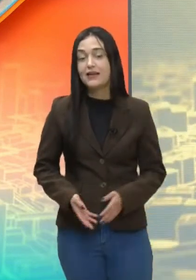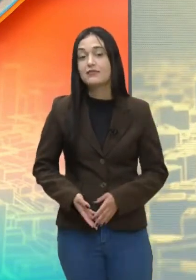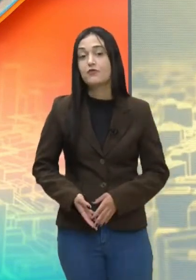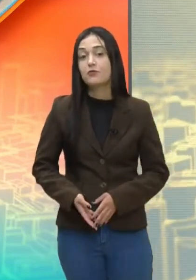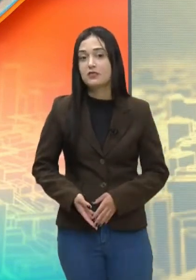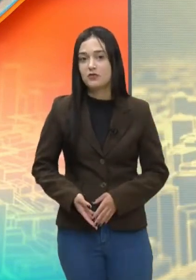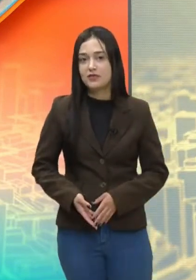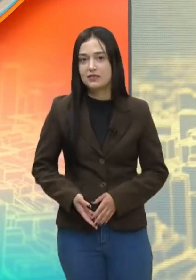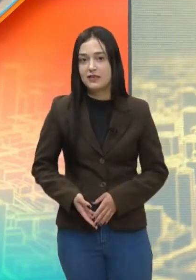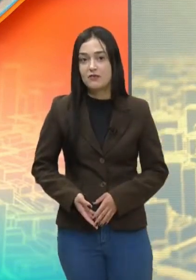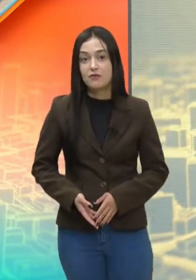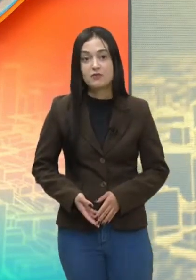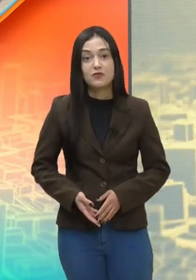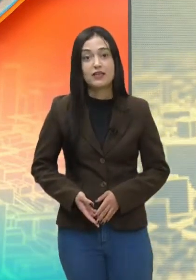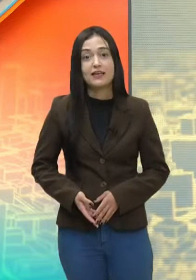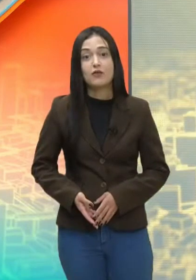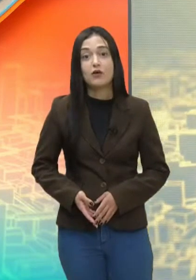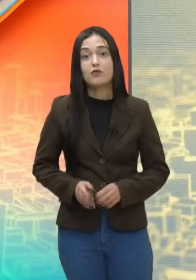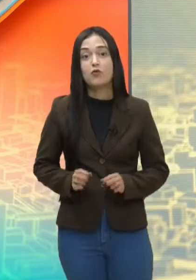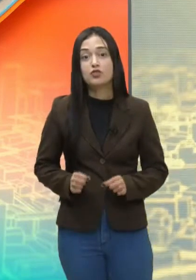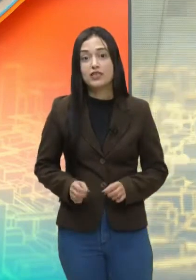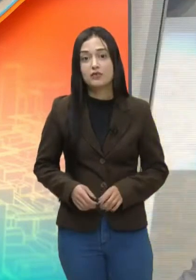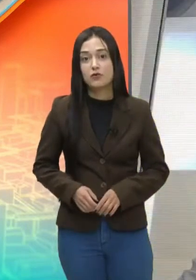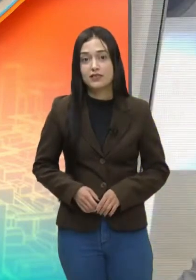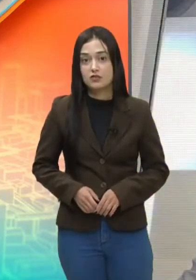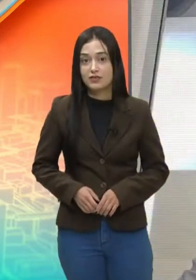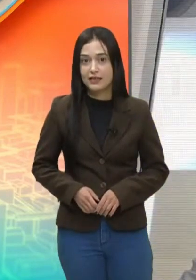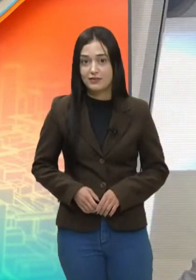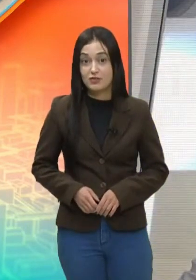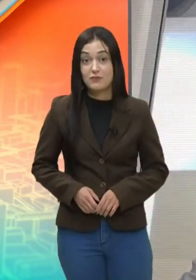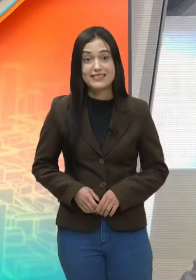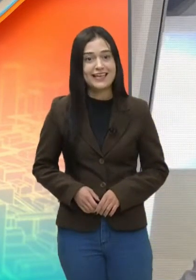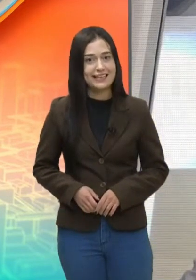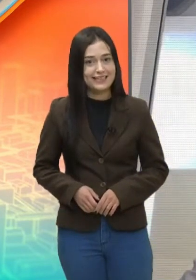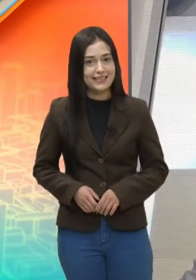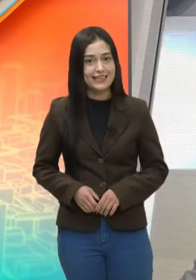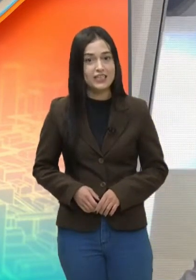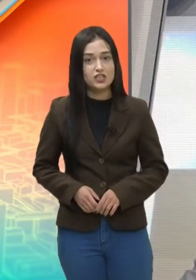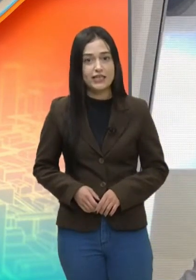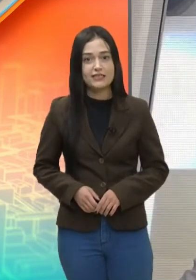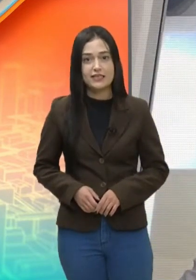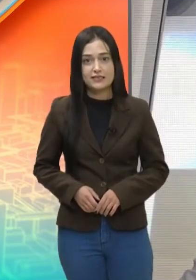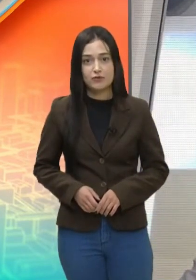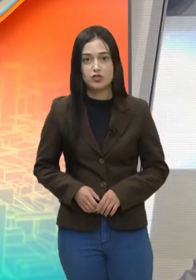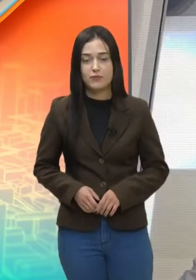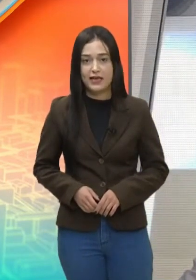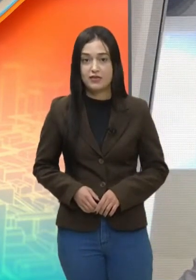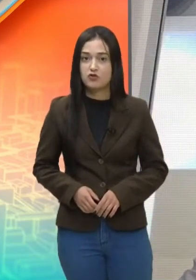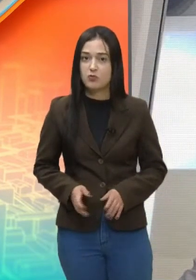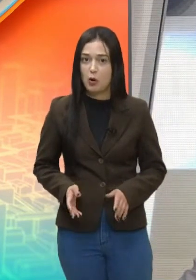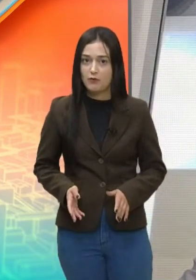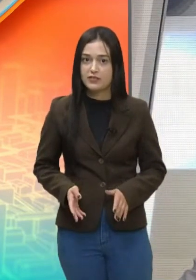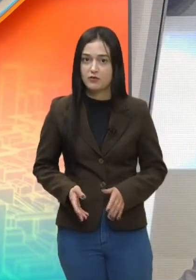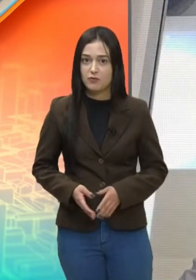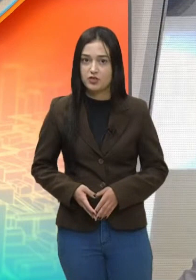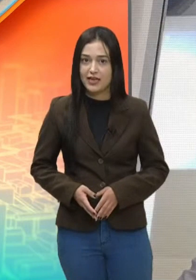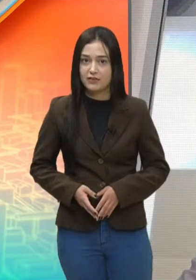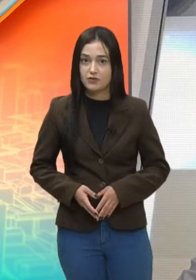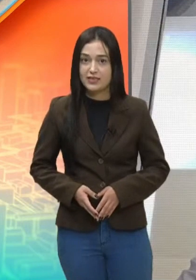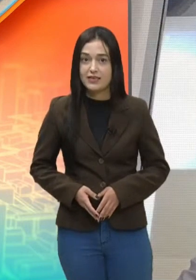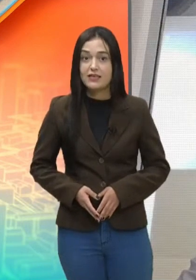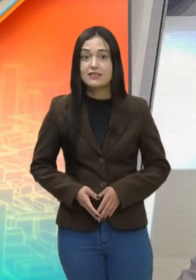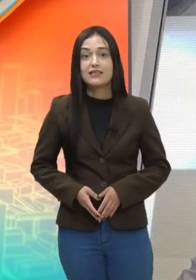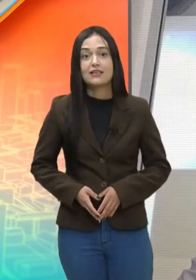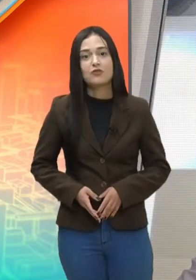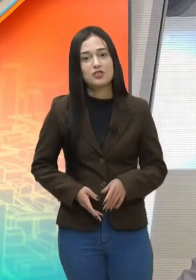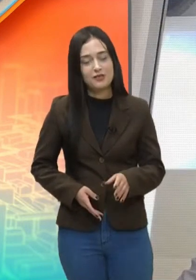trazer mais informações, vamos falar agora com o diretor da Sodexo, especialista em higienização de prédios, móveis e